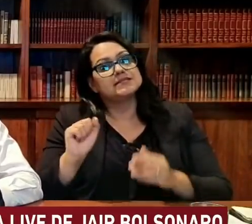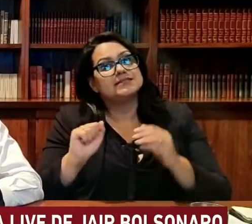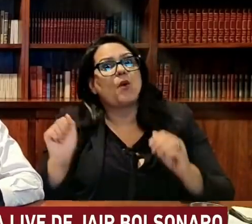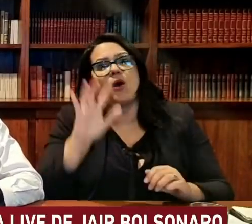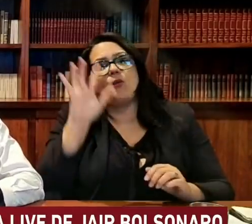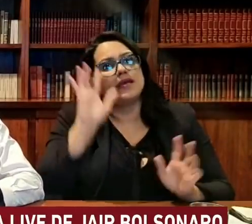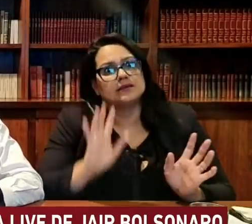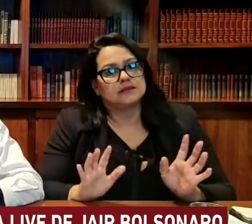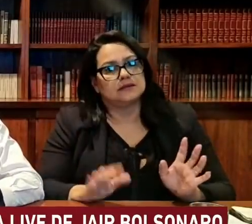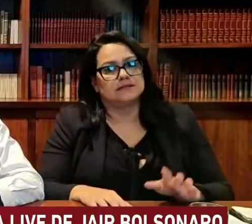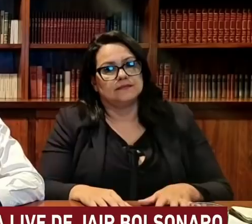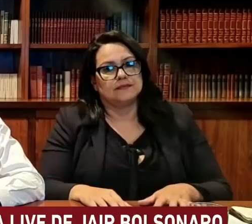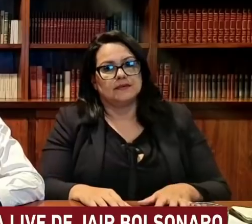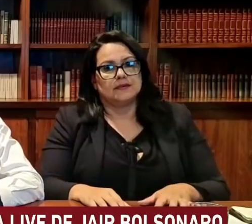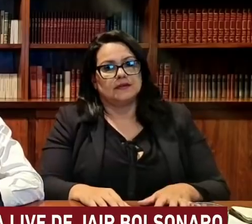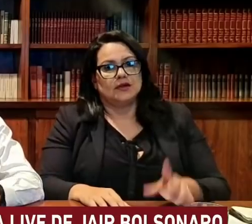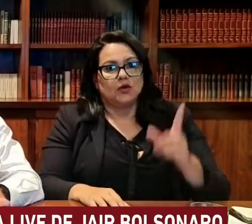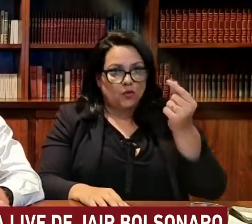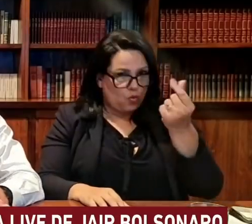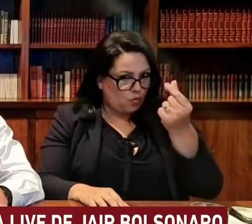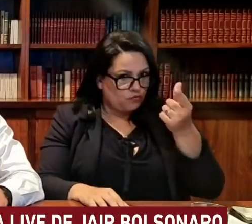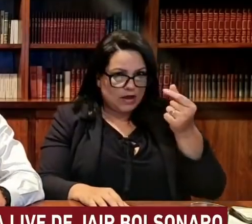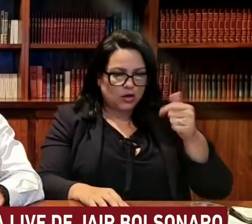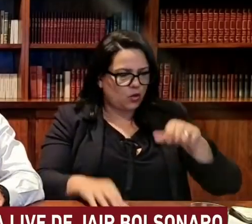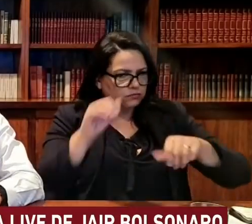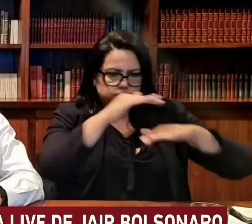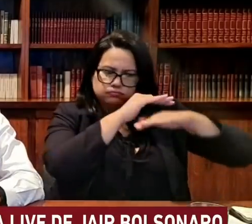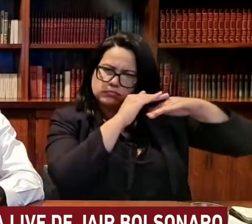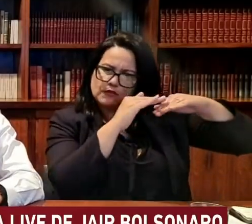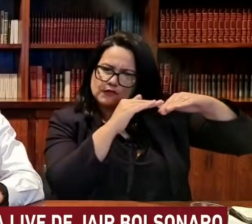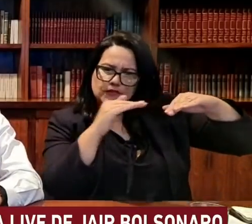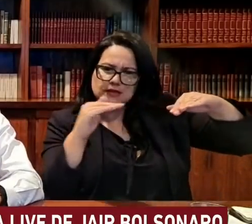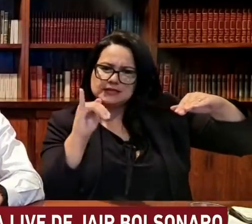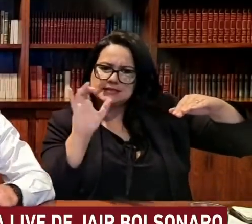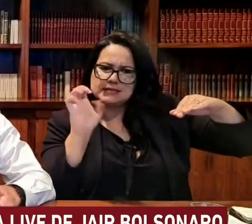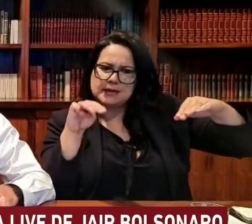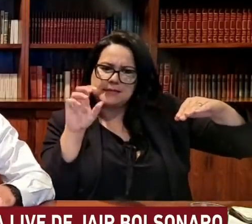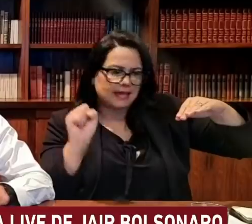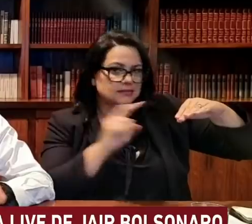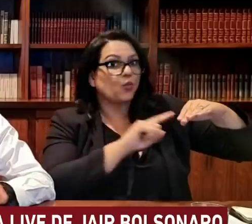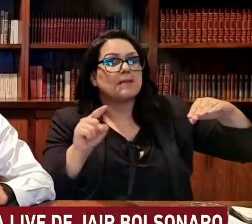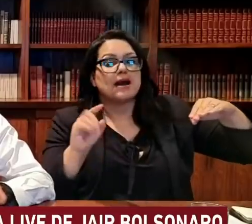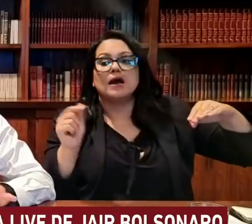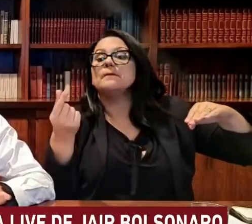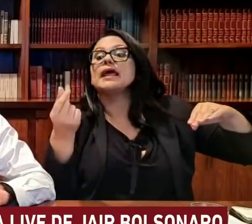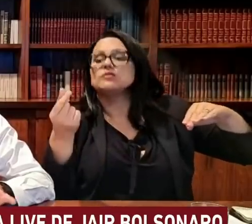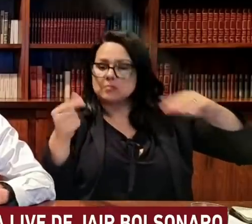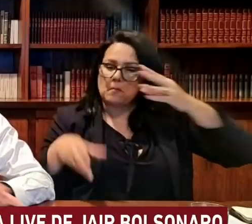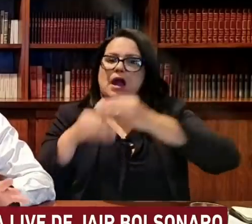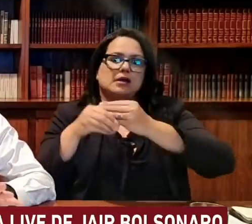é o seguinte, vamos lá. É um valor fixo, passa a ser um valor fixo ICMS, que não é mais um percentual em cima do preço final da bomba. Isso.